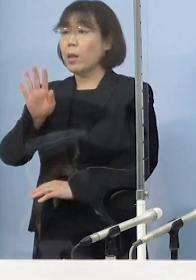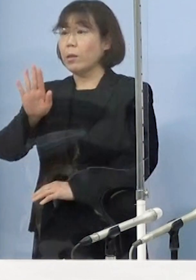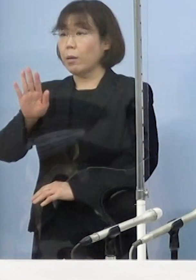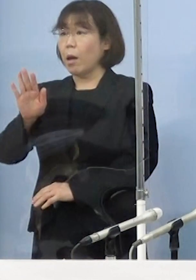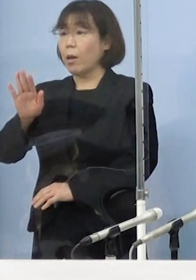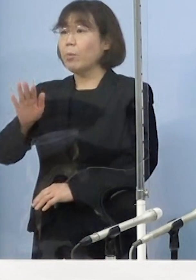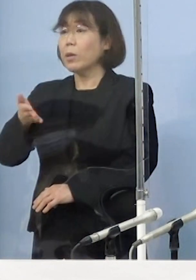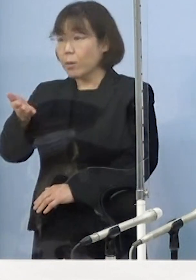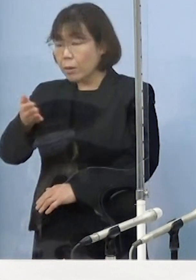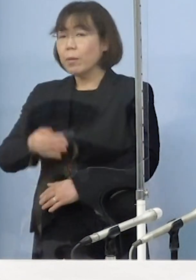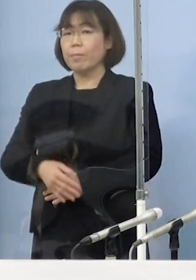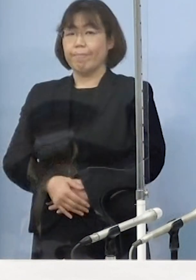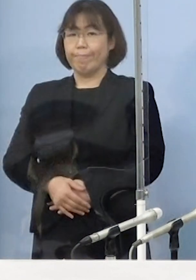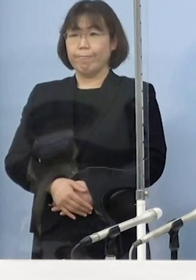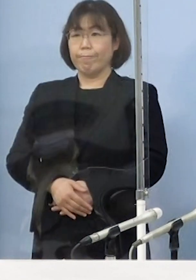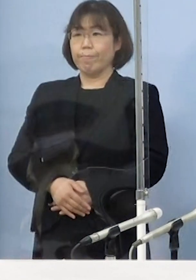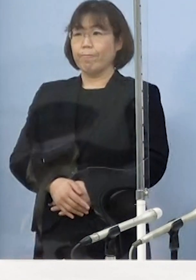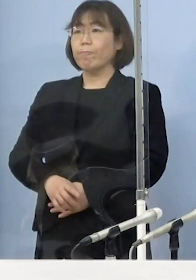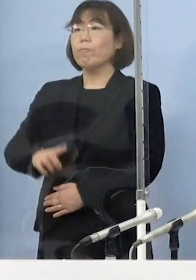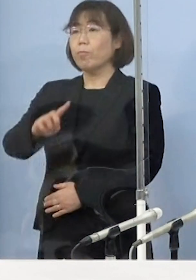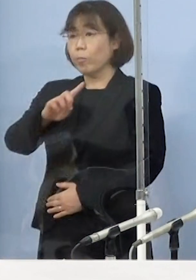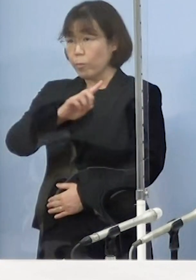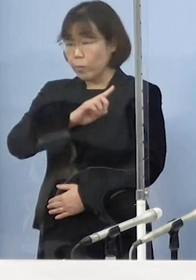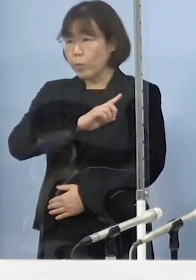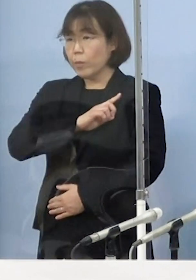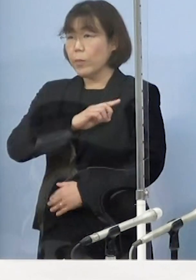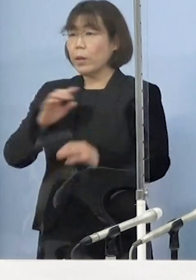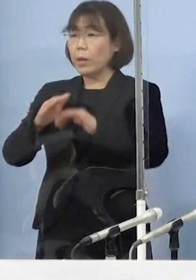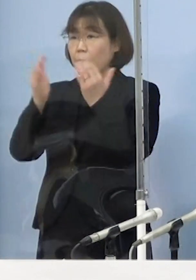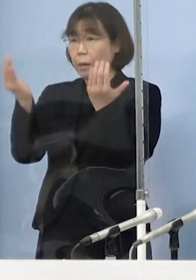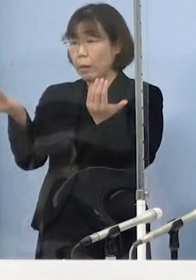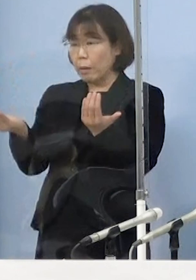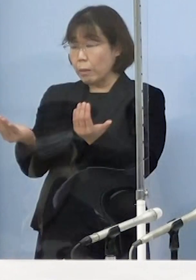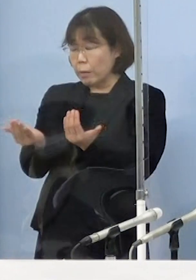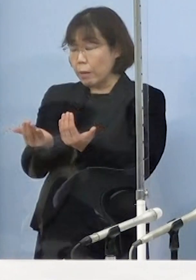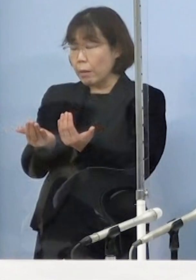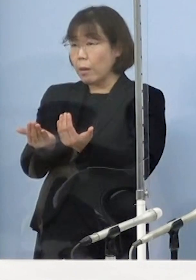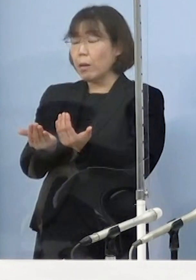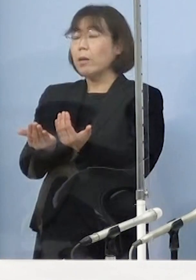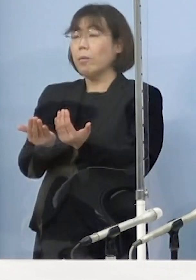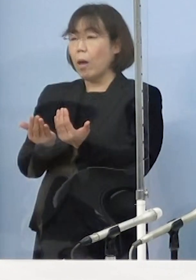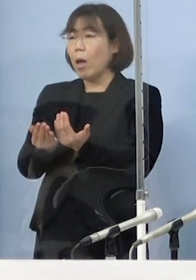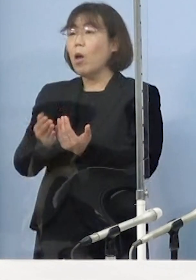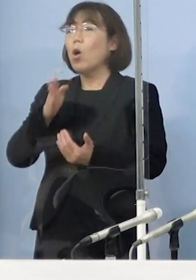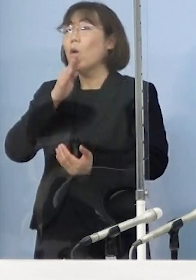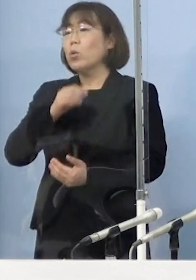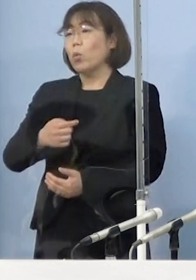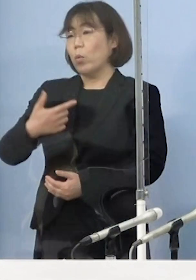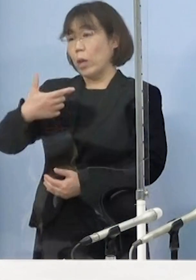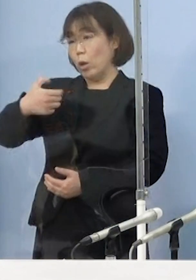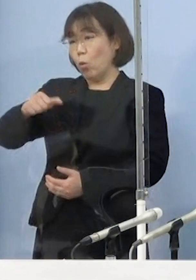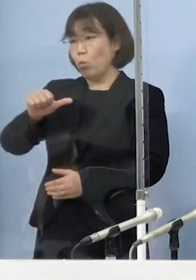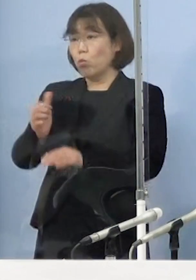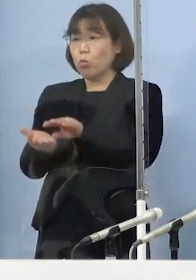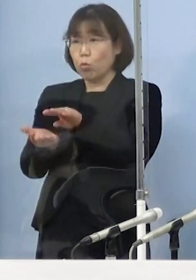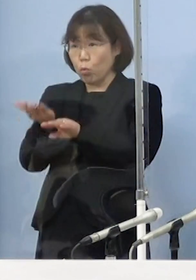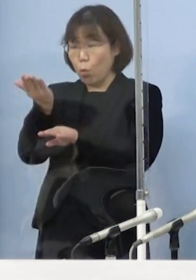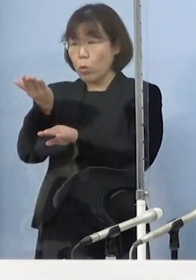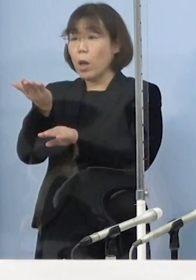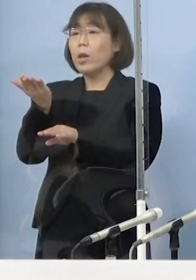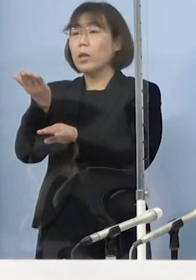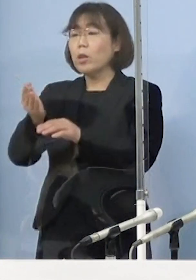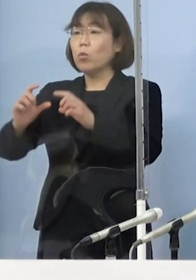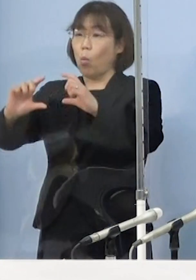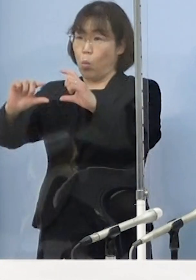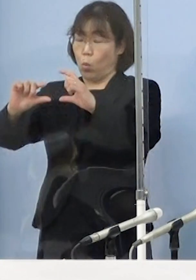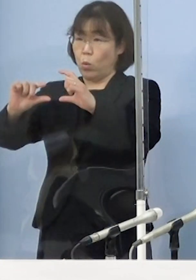。まず全体の構成として65歳以上、この割